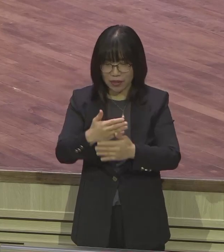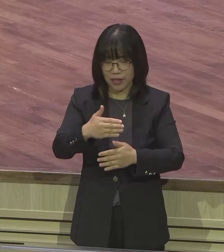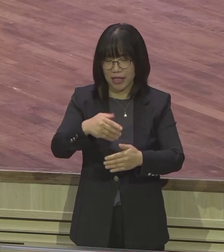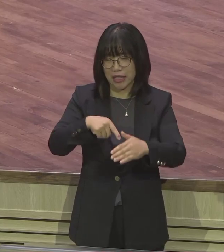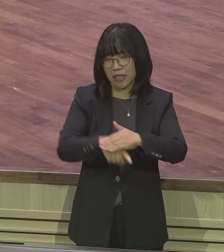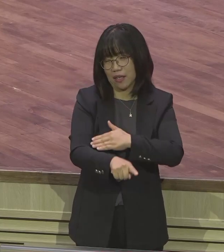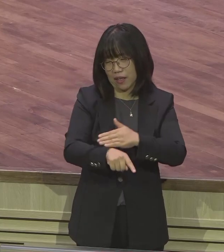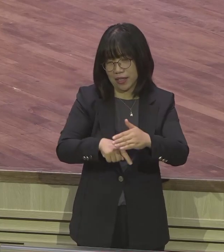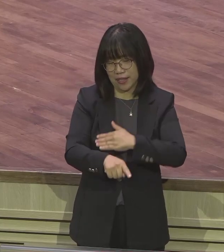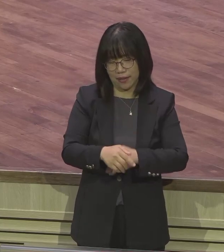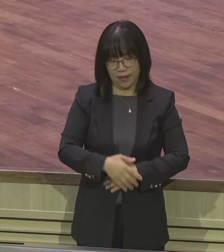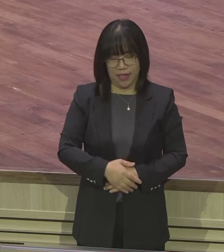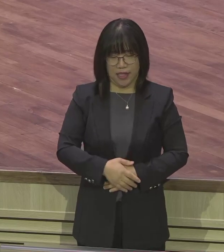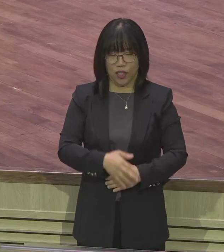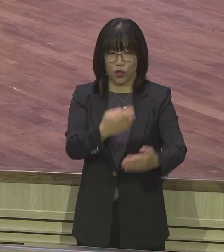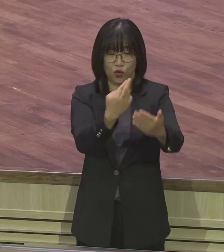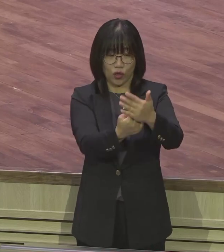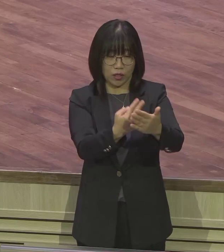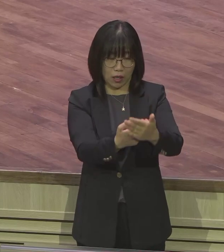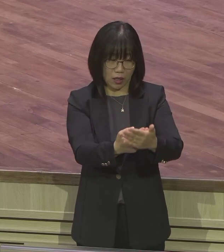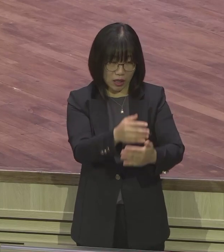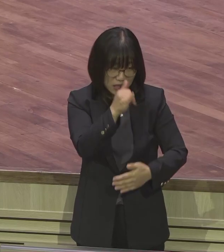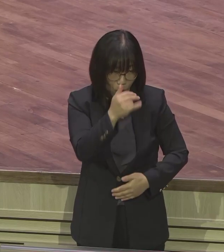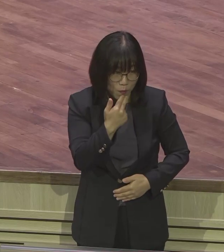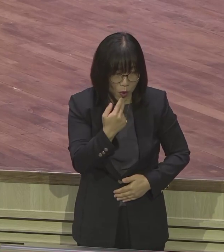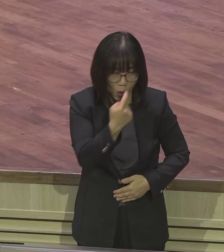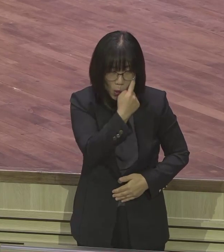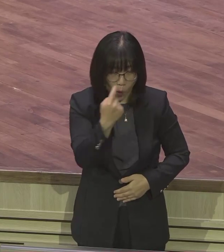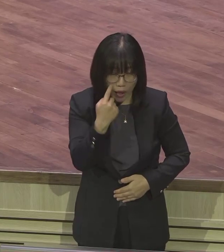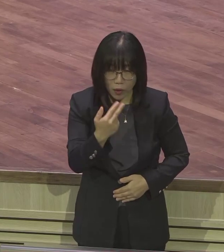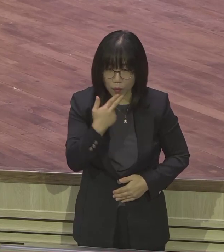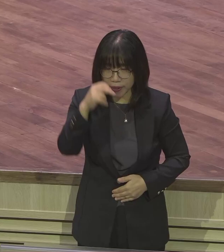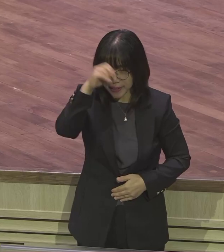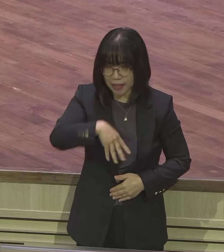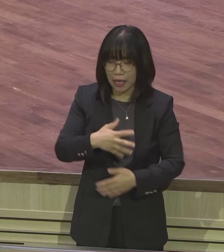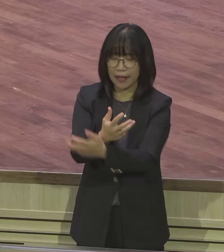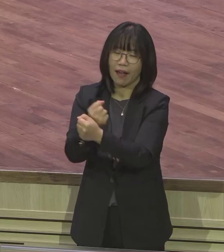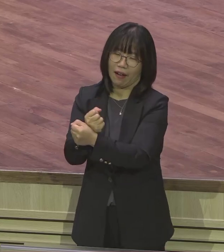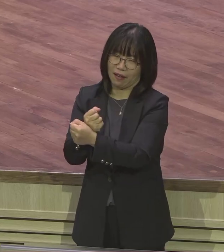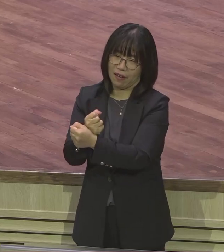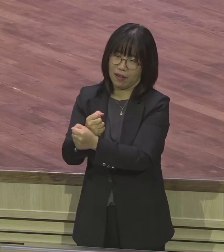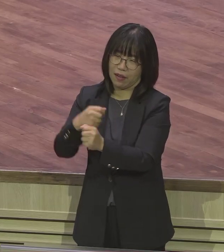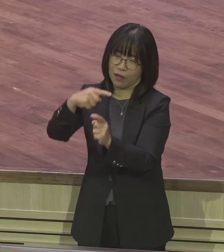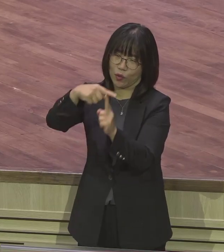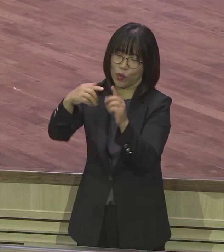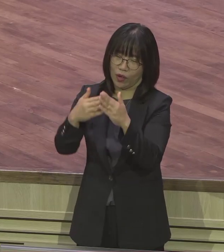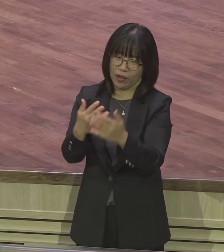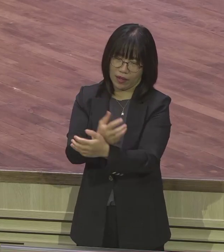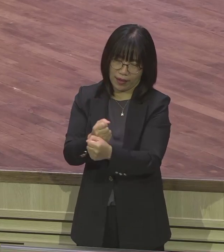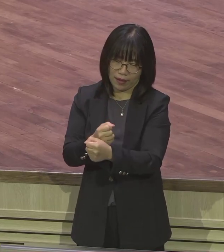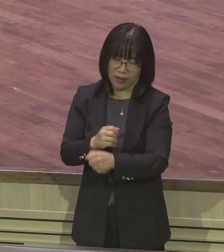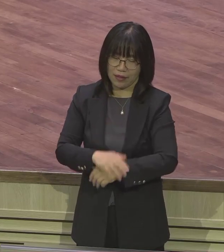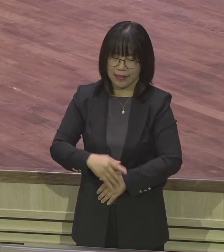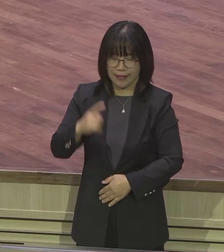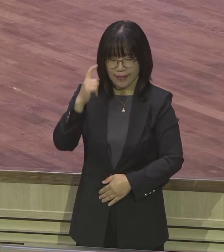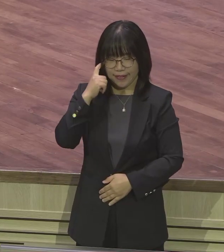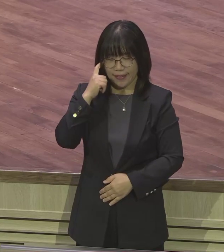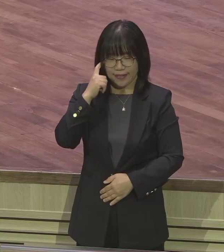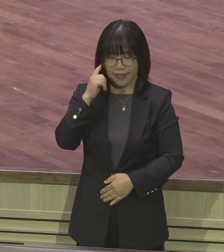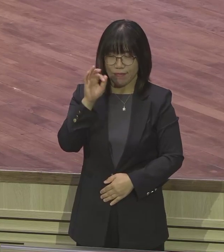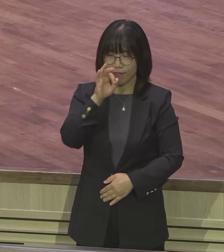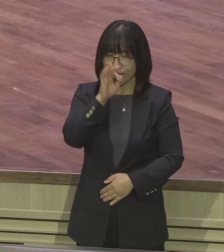아무것도 몰라. 유리창 있는지 없는지도 몰라. 제가 원래 그런 사람이 아무 생각이 없어